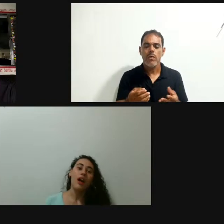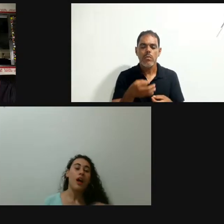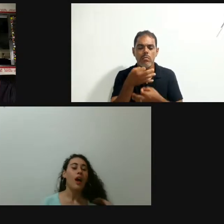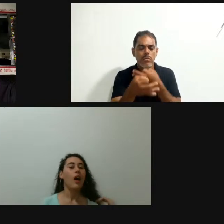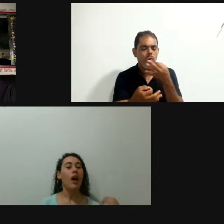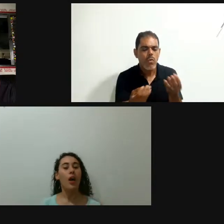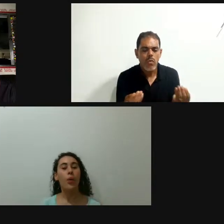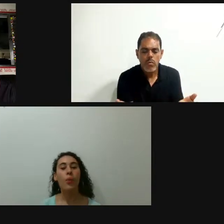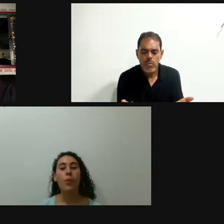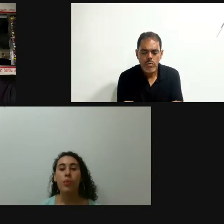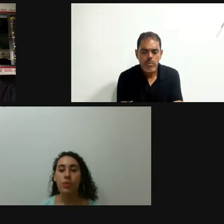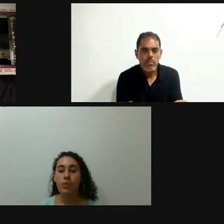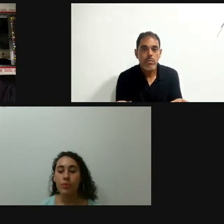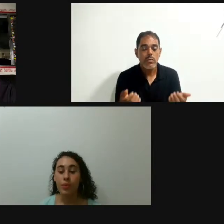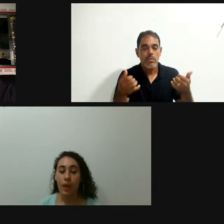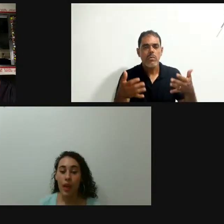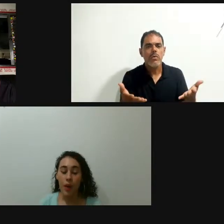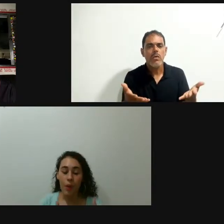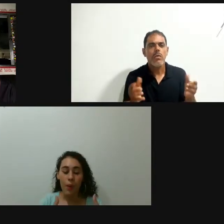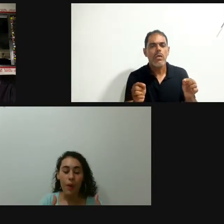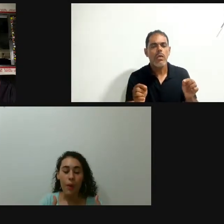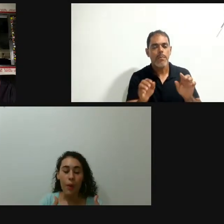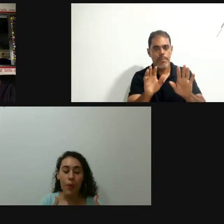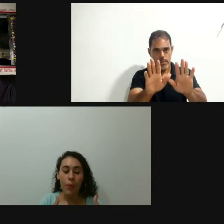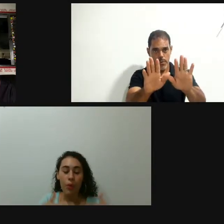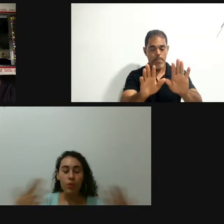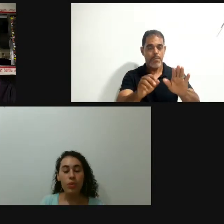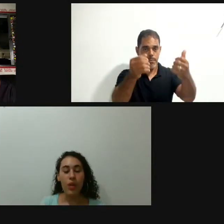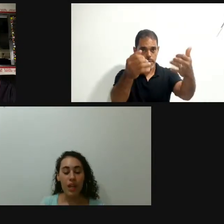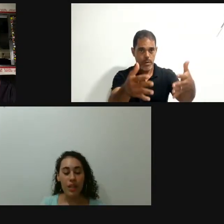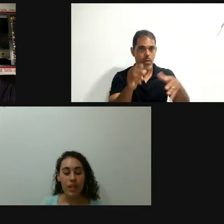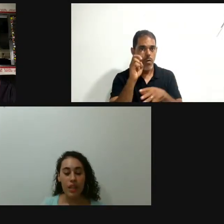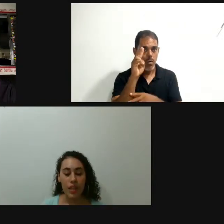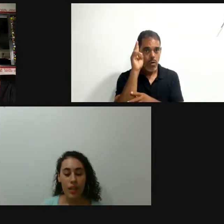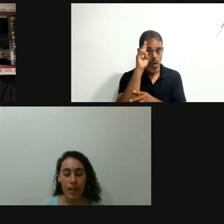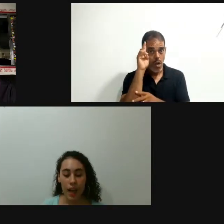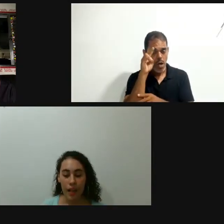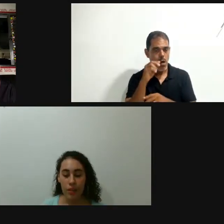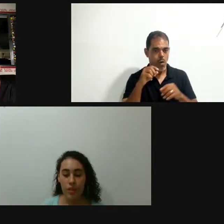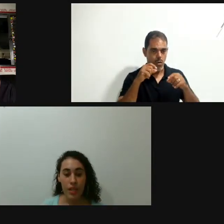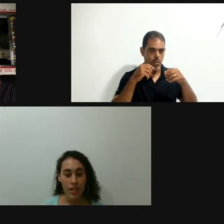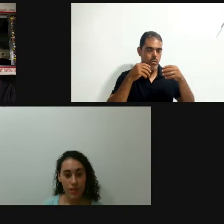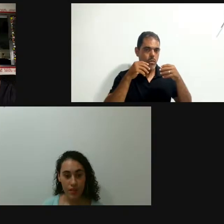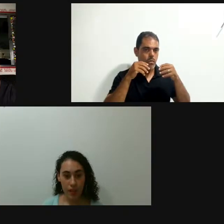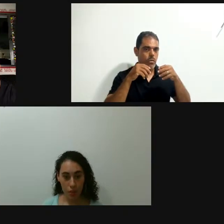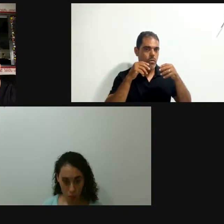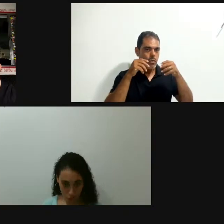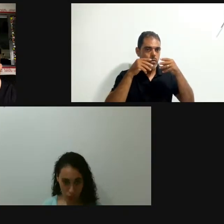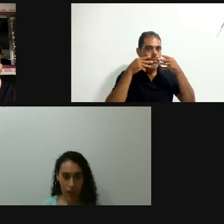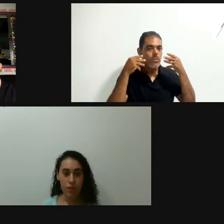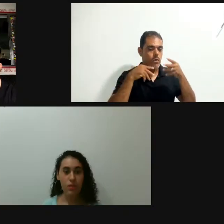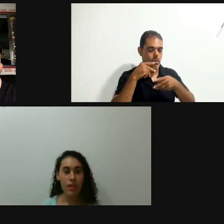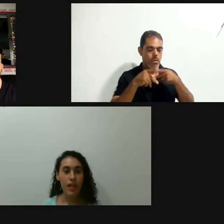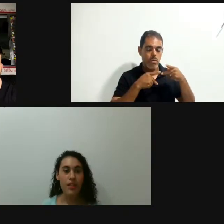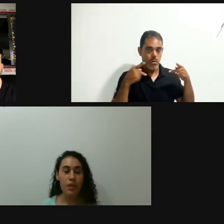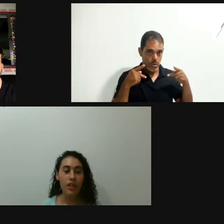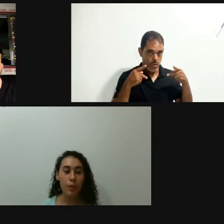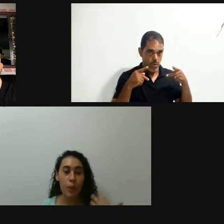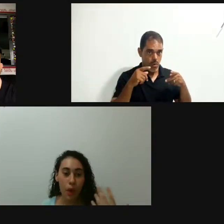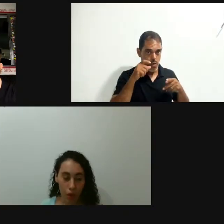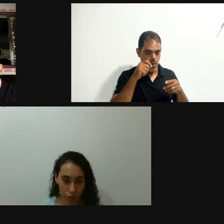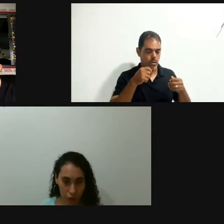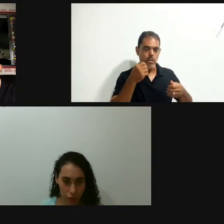basicamente um mundo em que gatos eles vivem como humanos, né? Eles